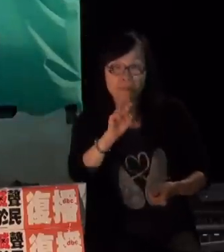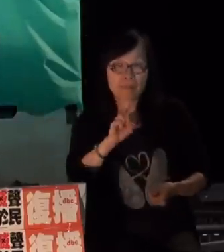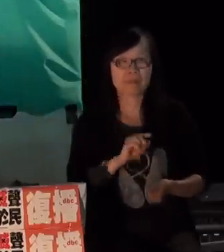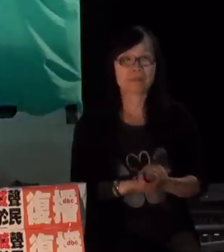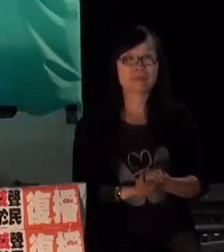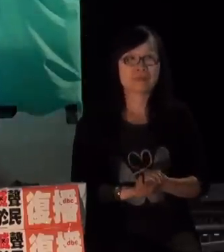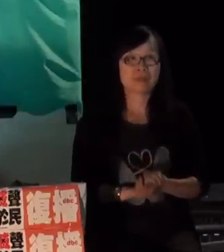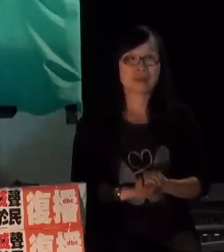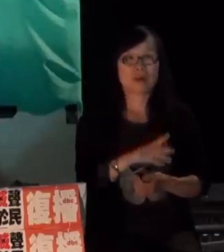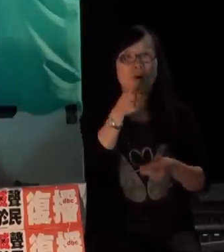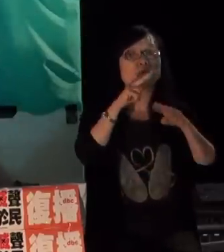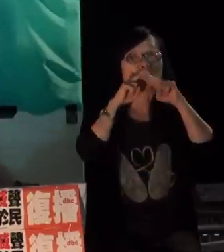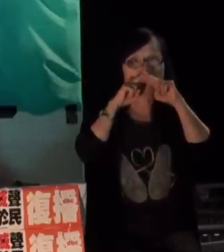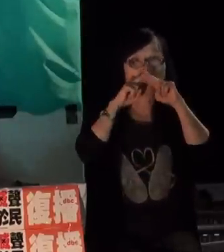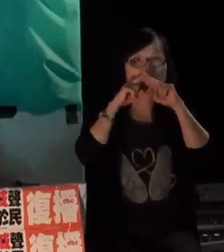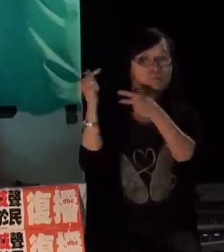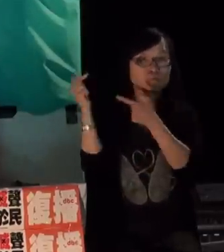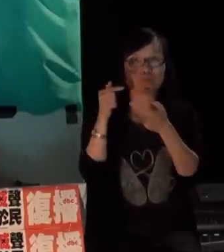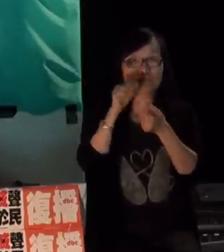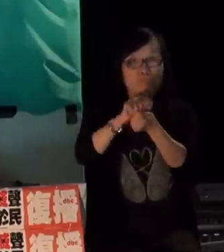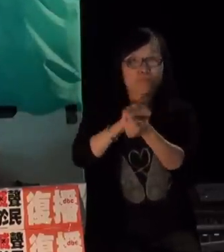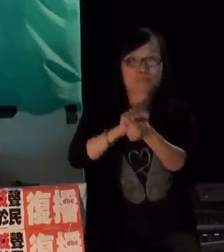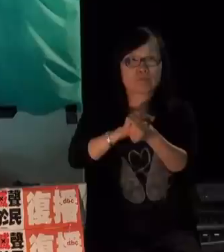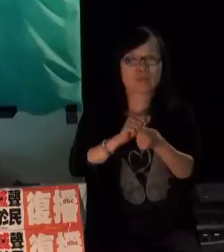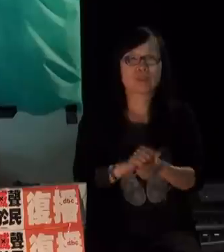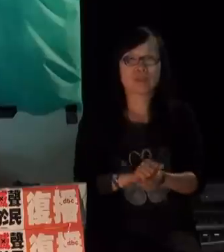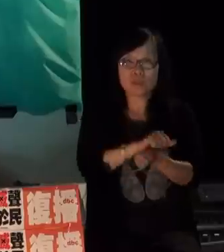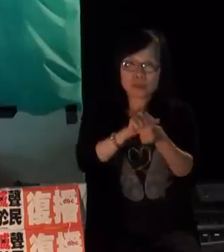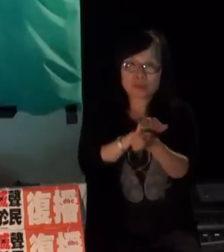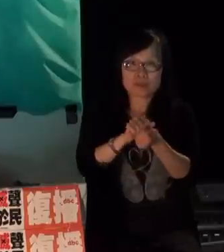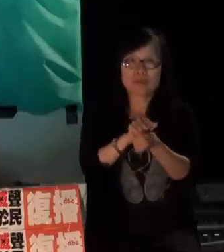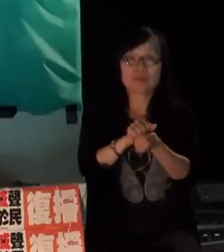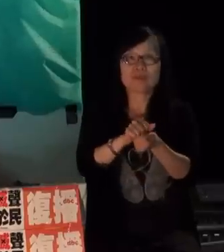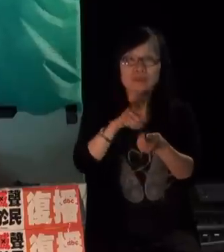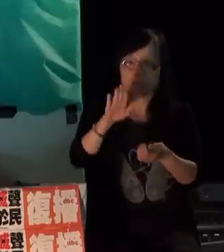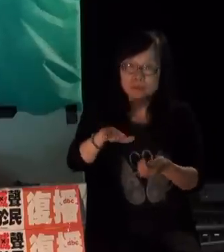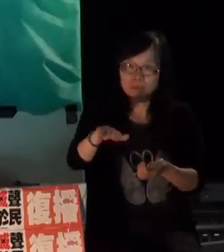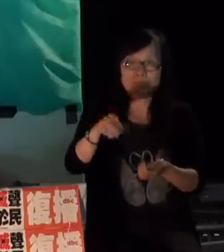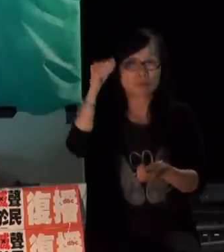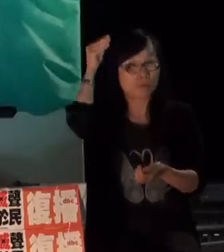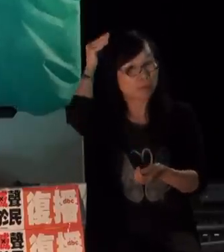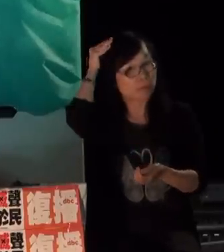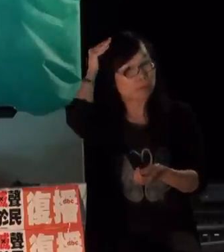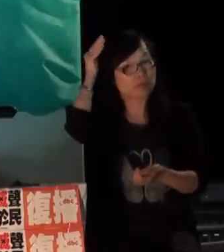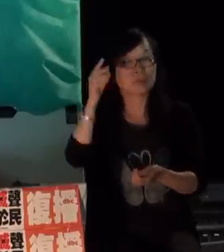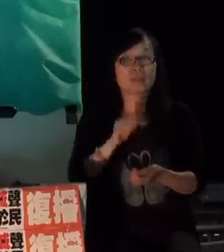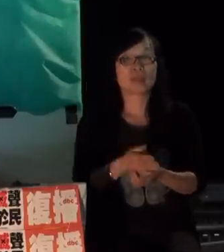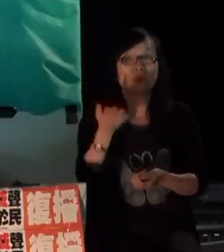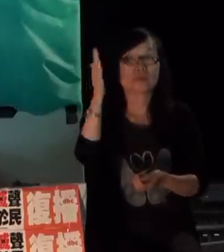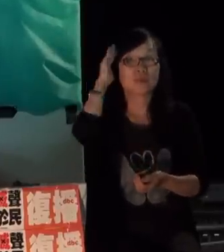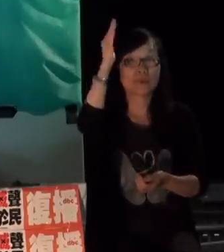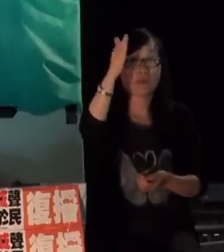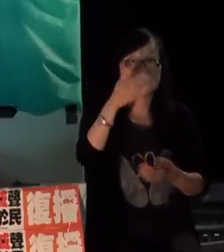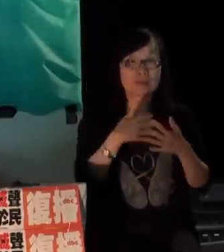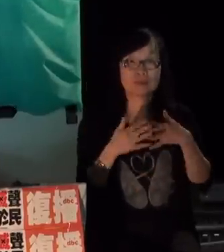腦咯喎，你覺得點啊？如果你唔出聲，咪洗咯。其實洗細蚊仔嘅腦係以後嘅事，而